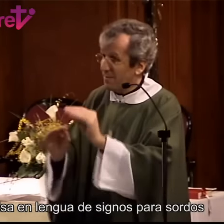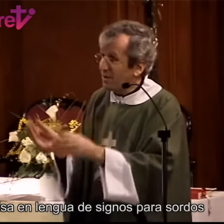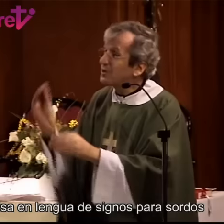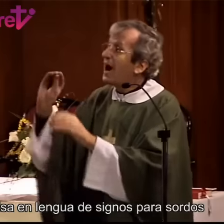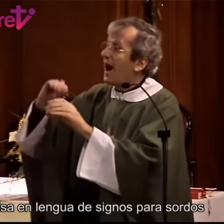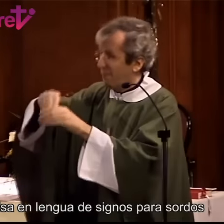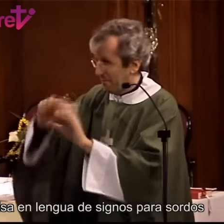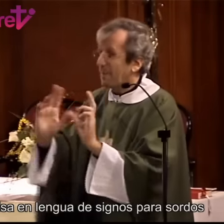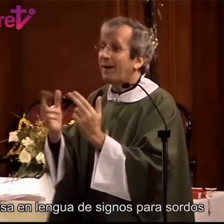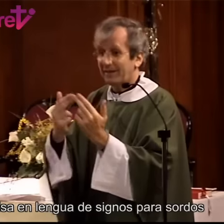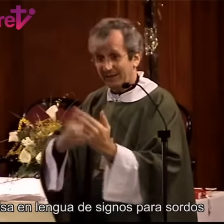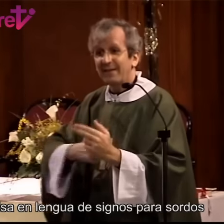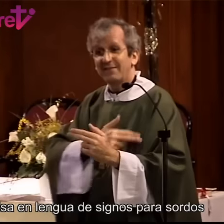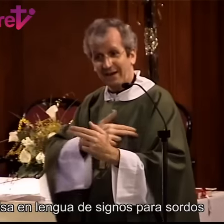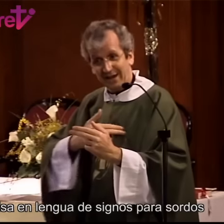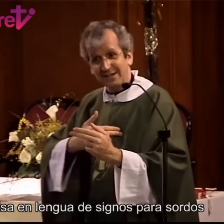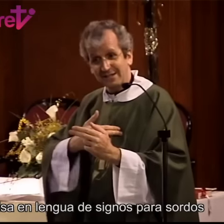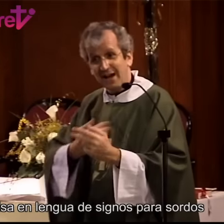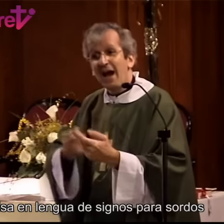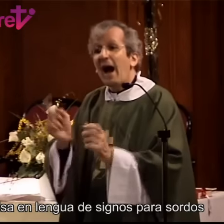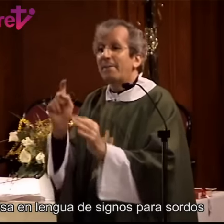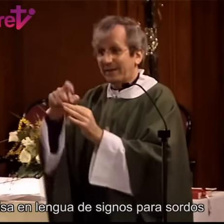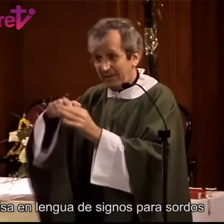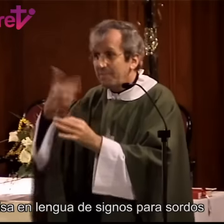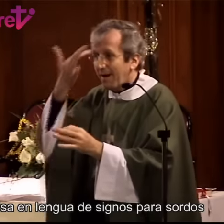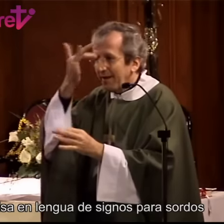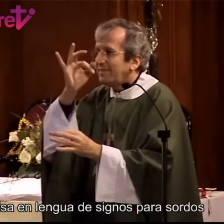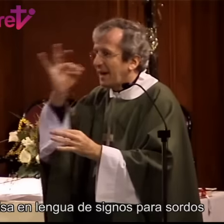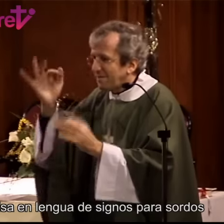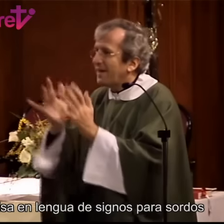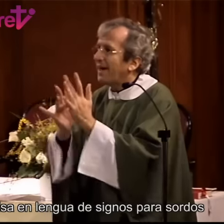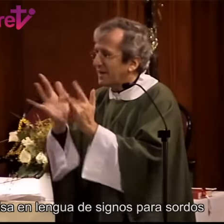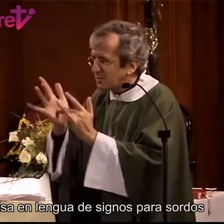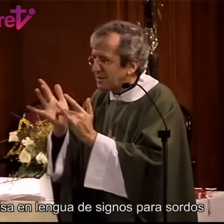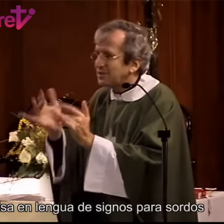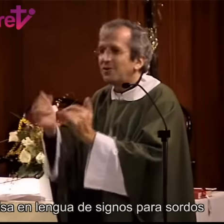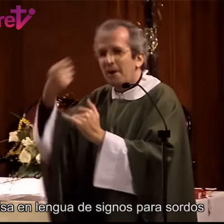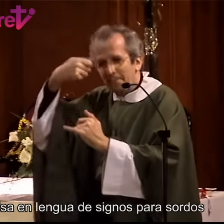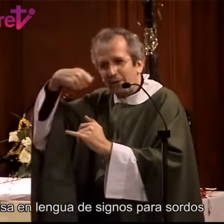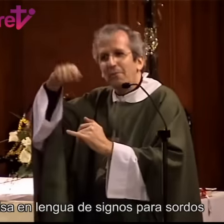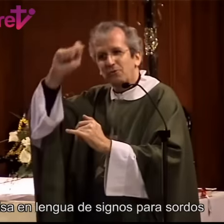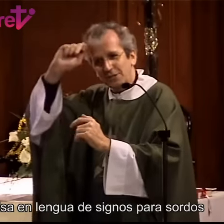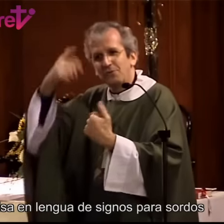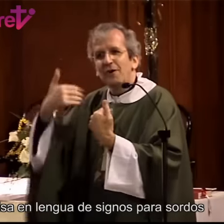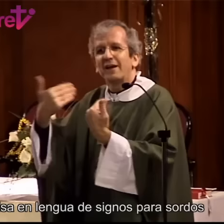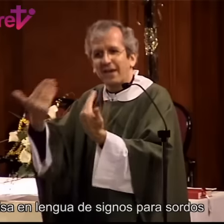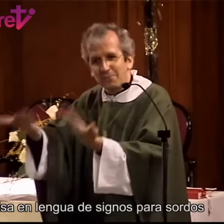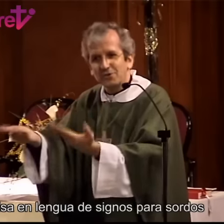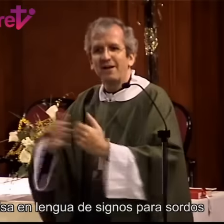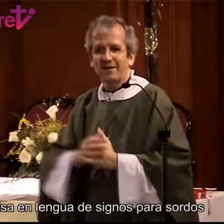llamados a formar parte de la Iglesia, a participar de la fe en Jesucristo por el bautismo que hemos